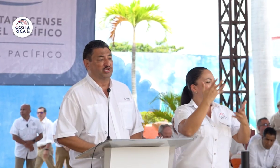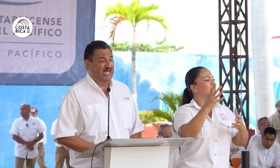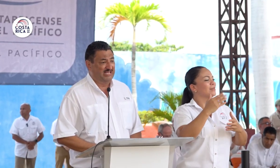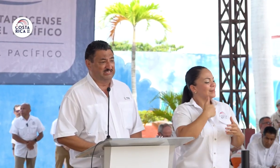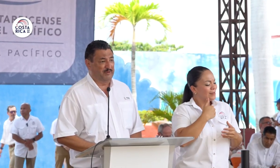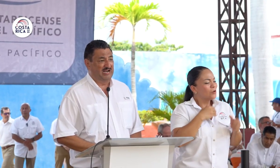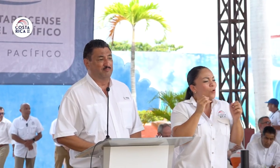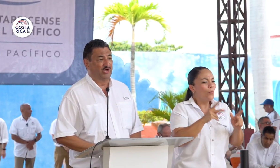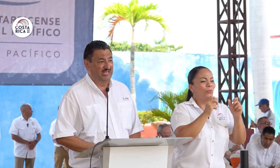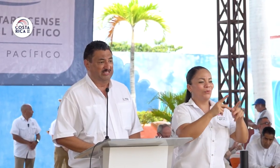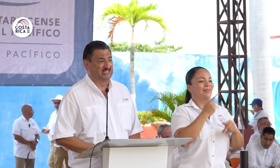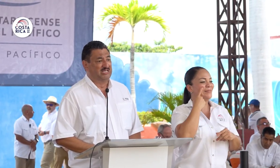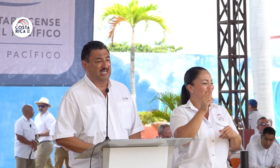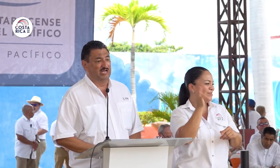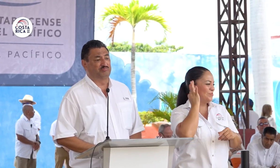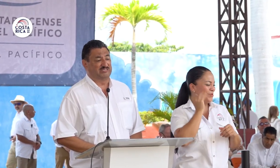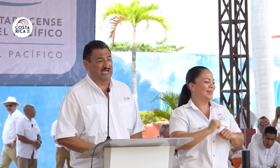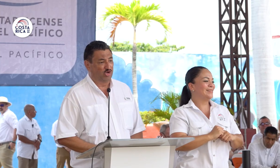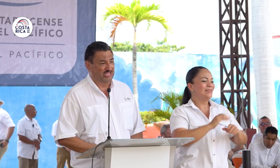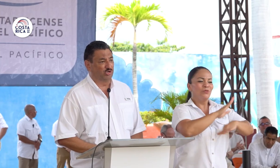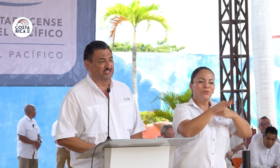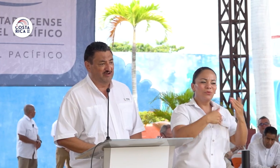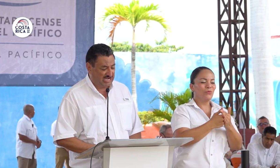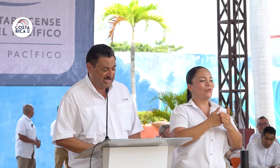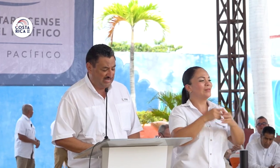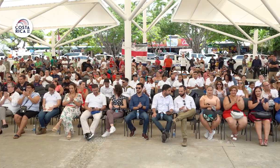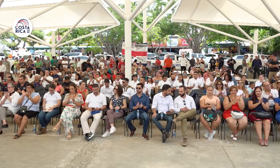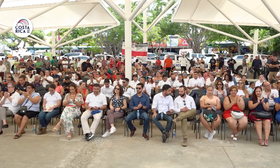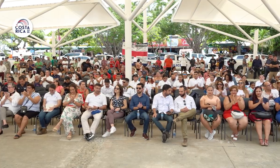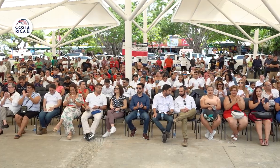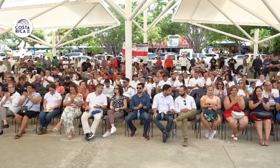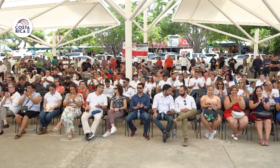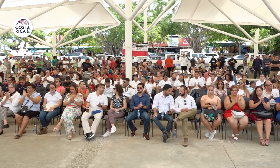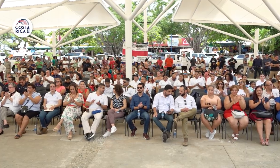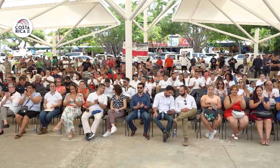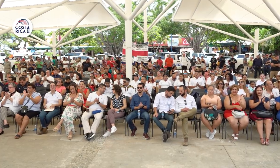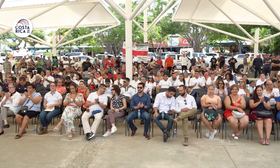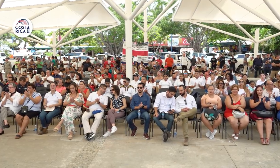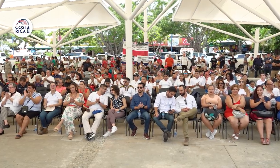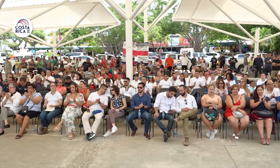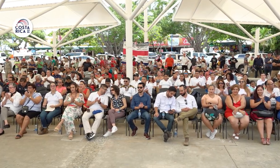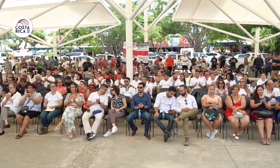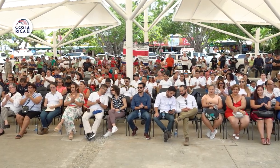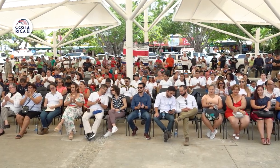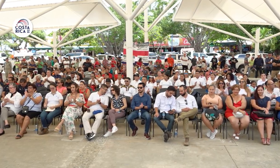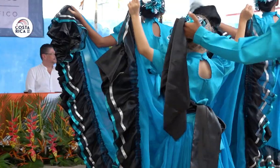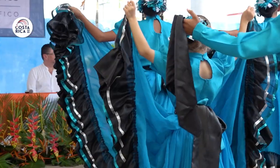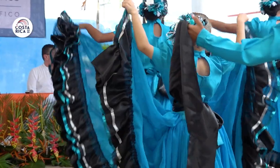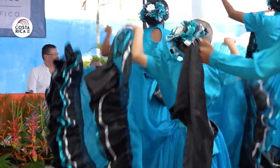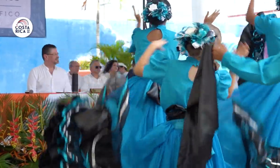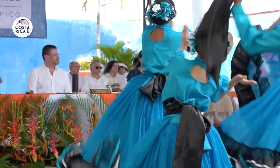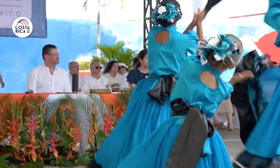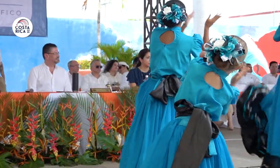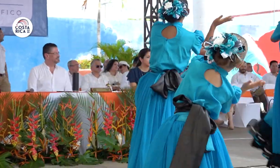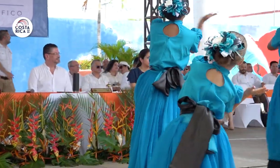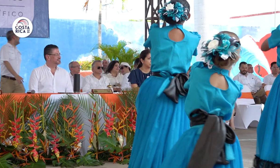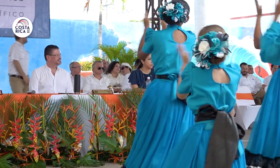las autoridades, a las mujeres y a los pescadores de Punta Rica. De la PESCO, presidente.